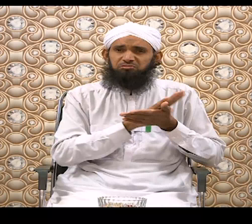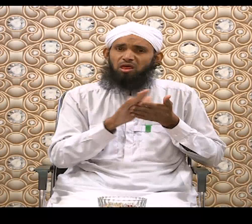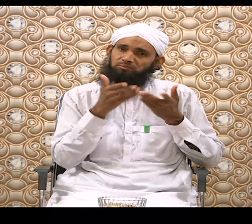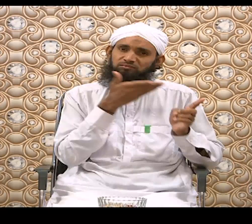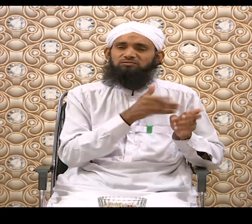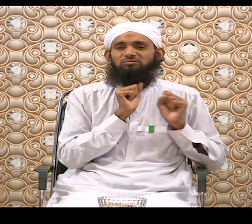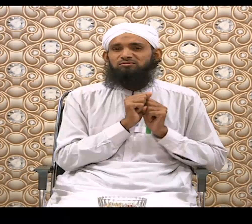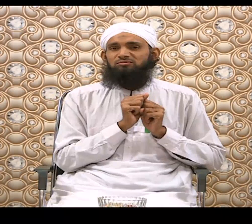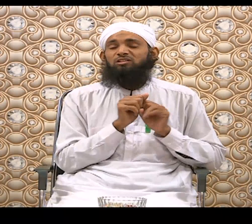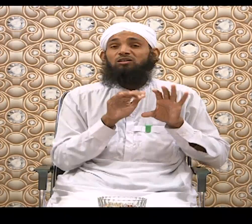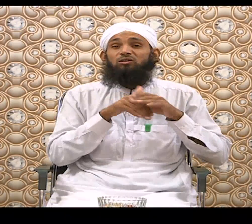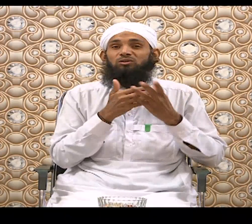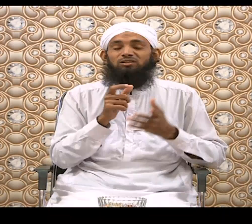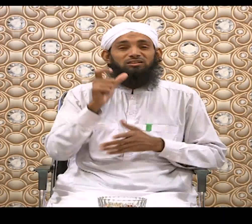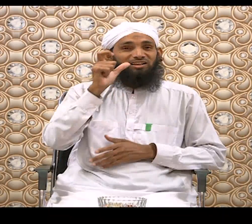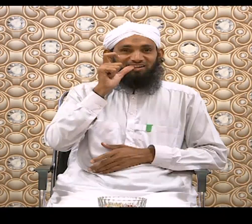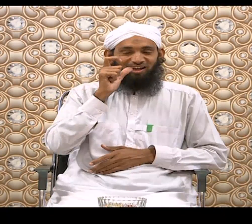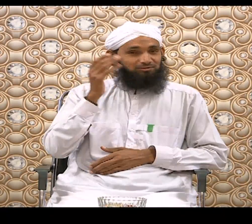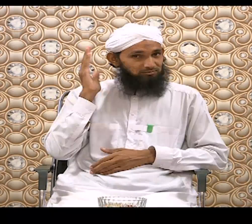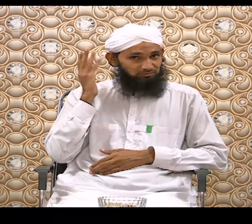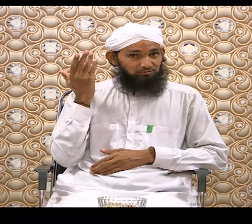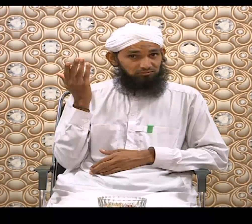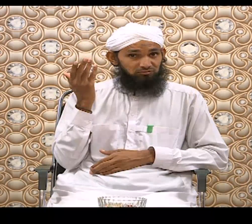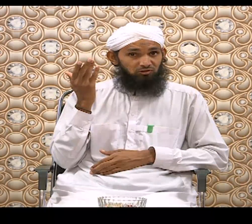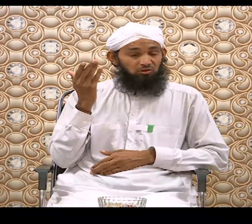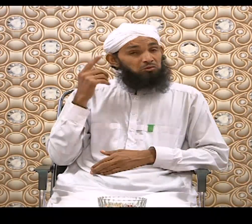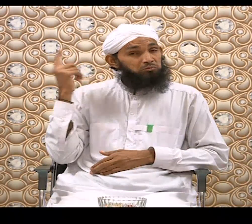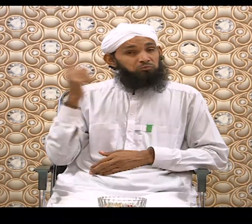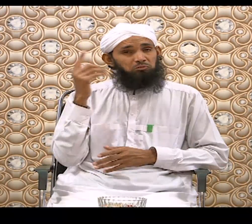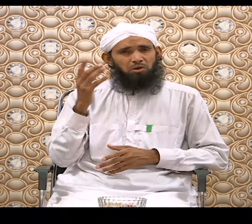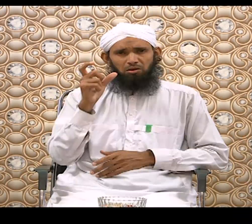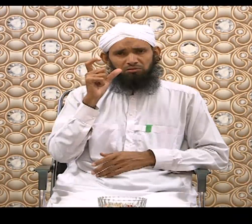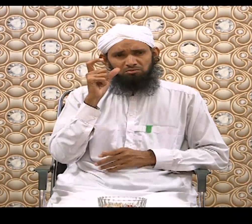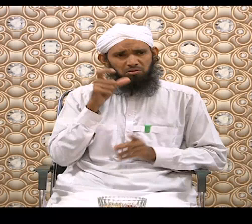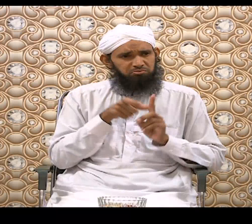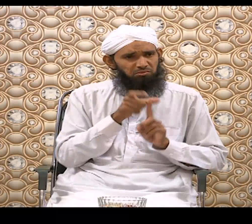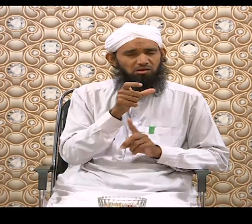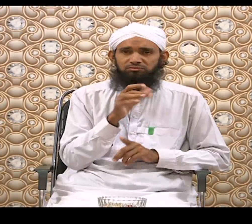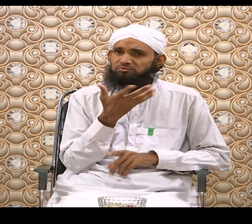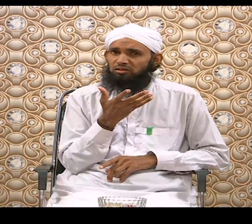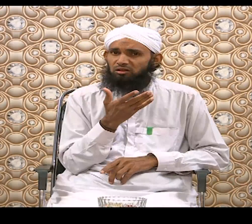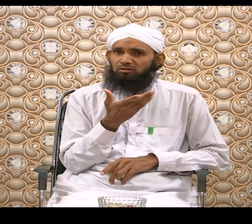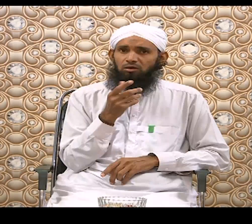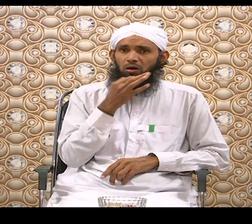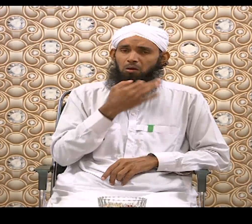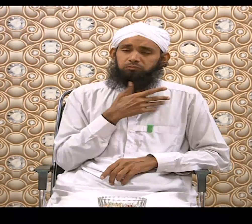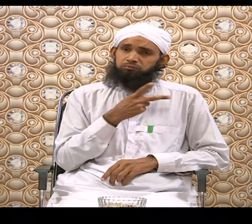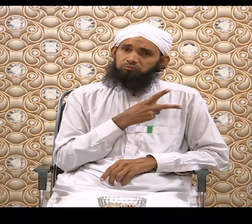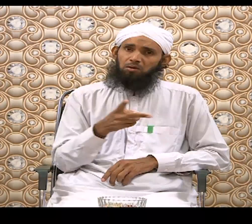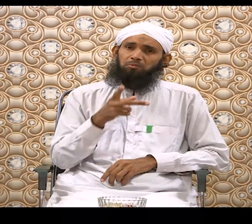نکالا گیا حالانکہ اسے پہلے شیطان سرکش و نافرمان نہیں تھا بلکہ اس نے ہزاروں سال